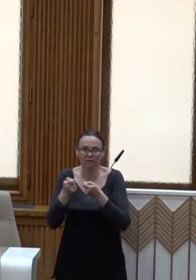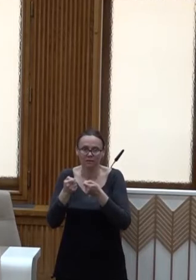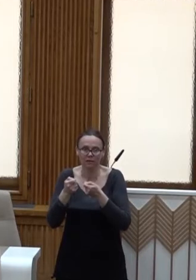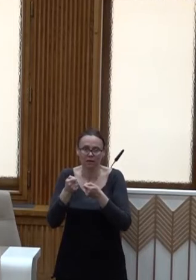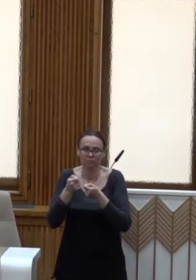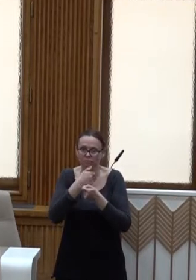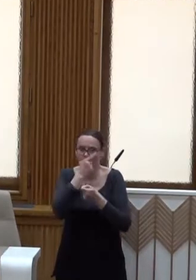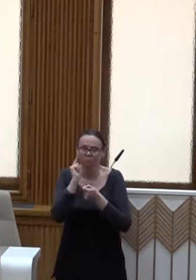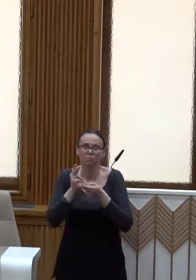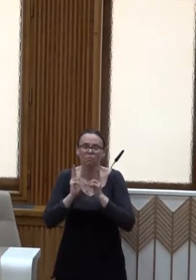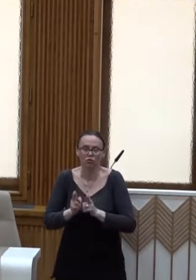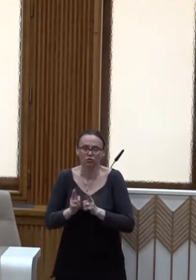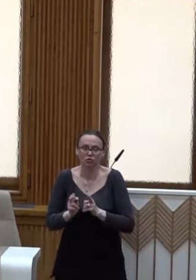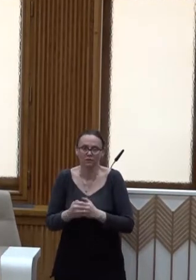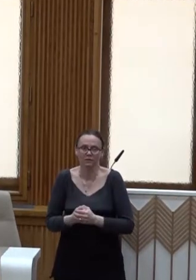kapacitete.